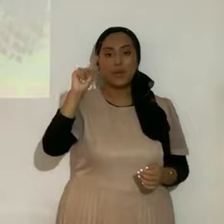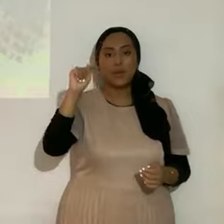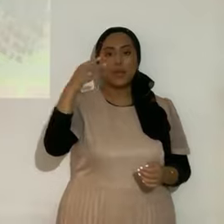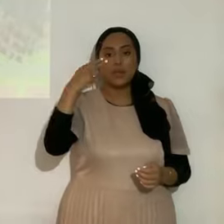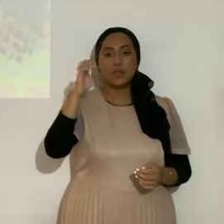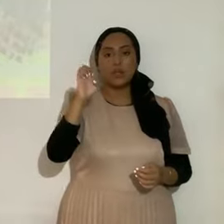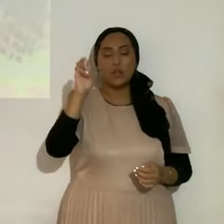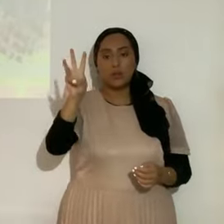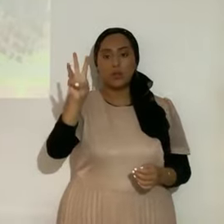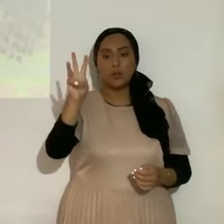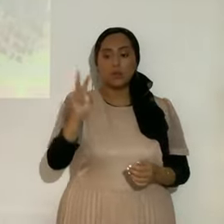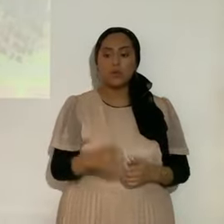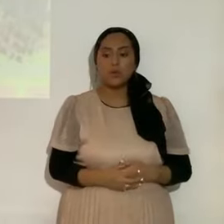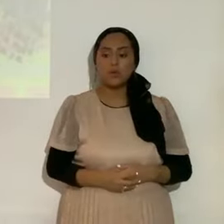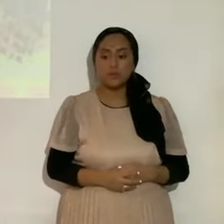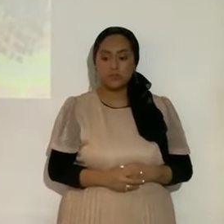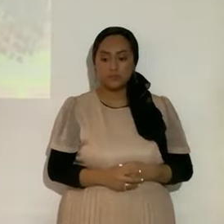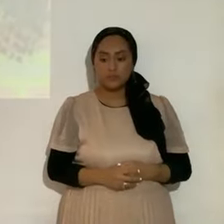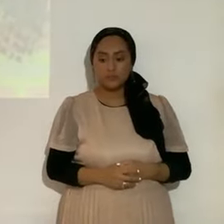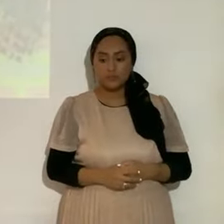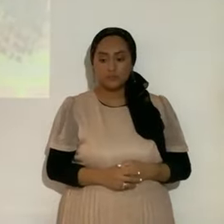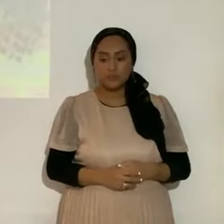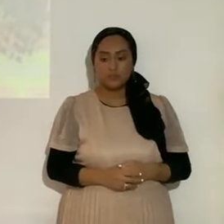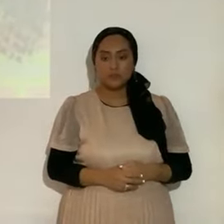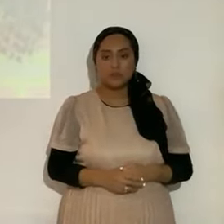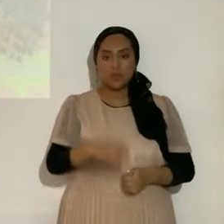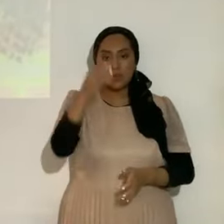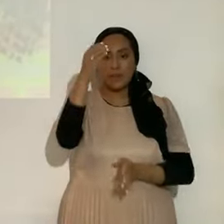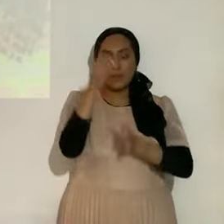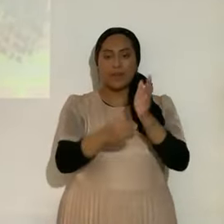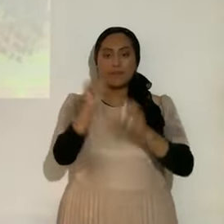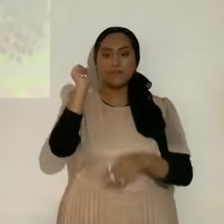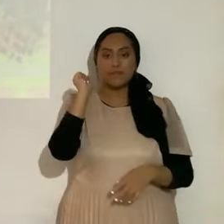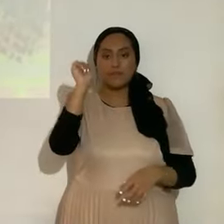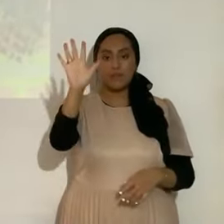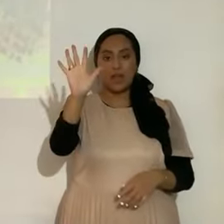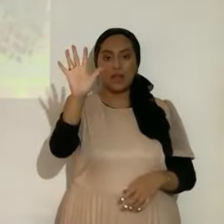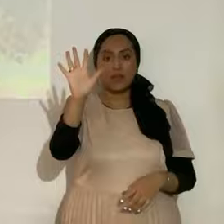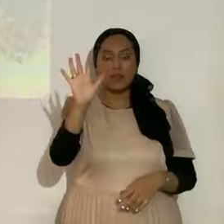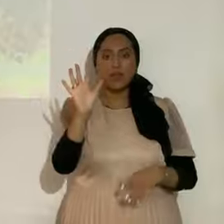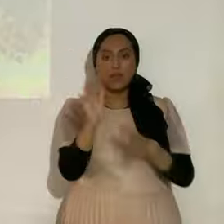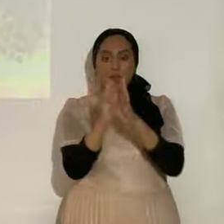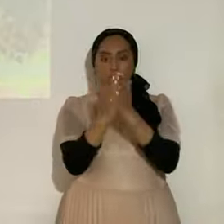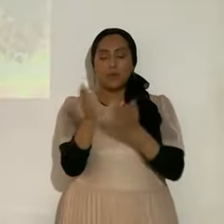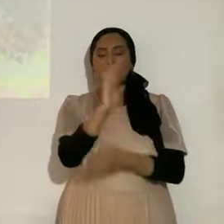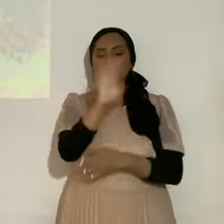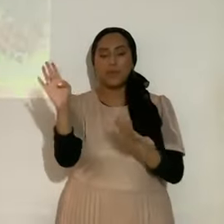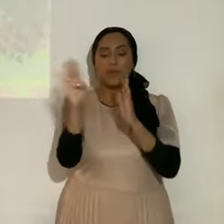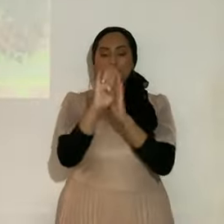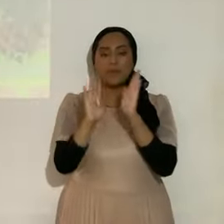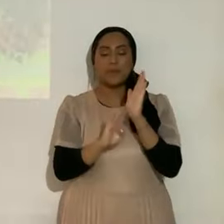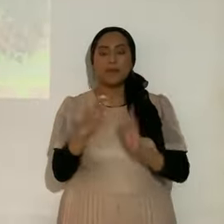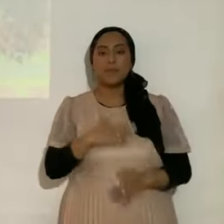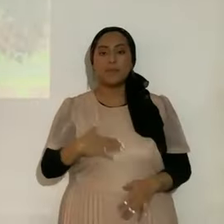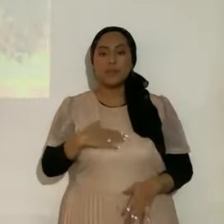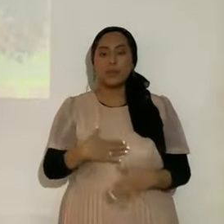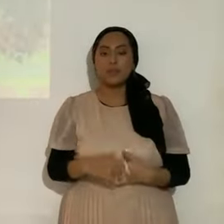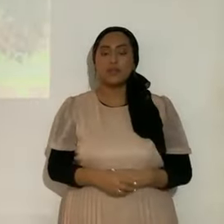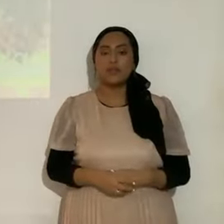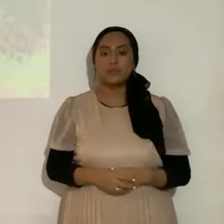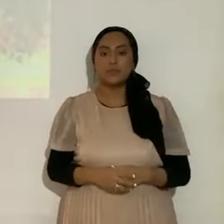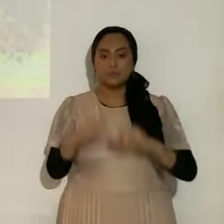al libro de Mateo y vamos a buscar el capítulo 5. Abran su Biblia, amados hermanos, y